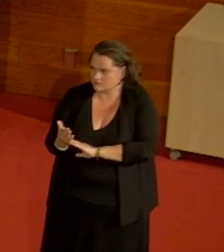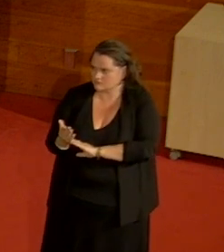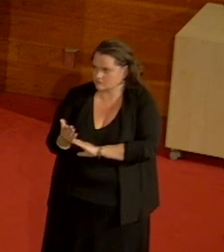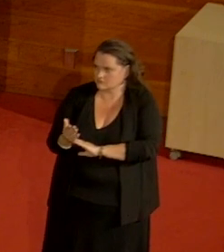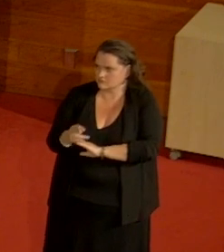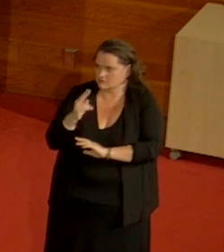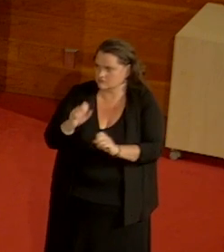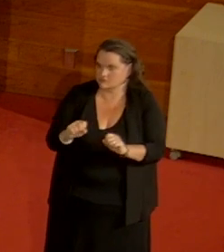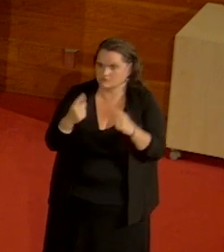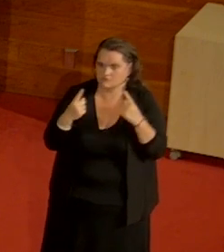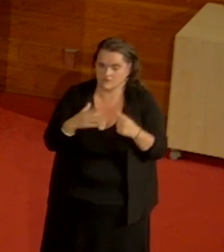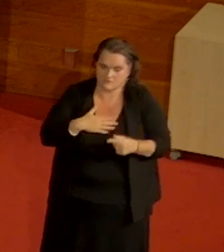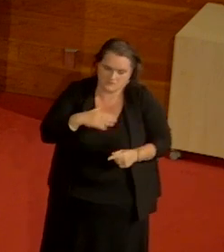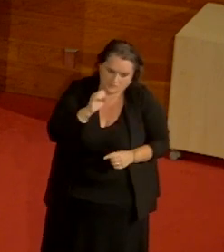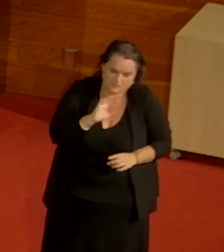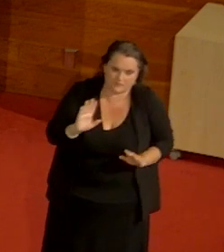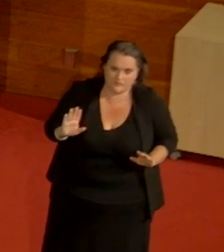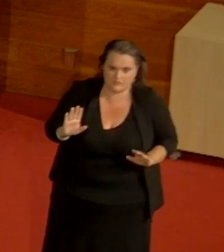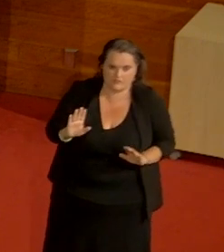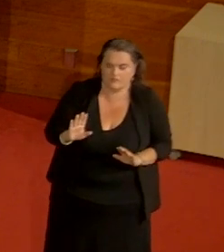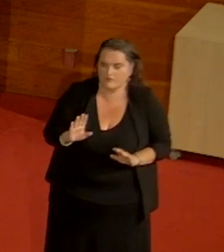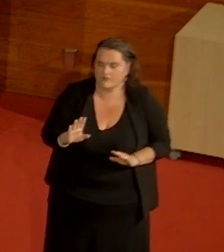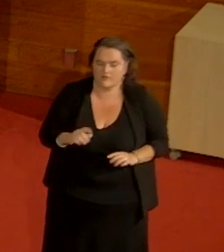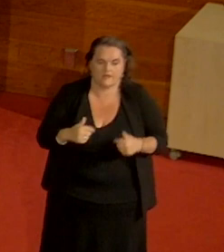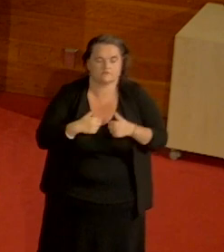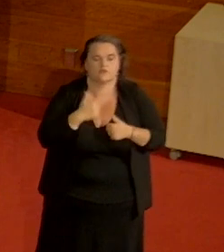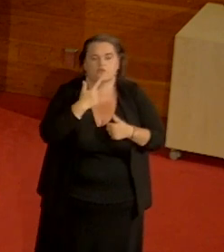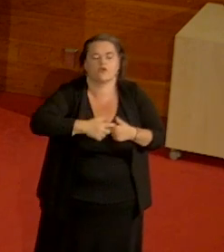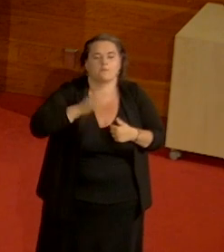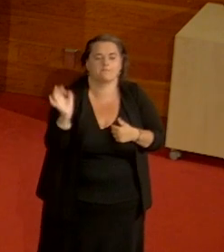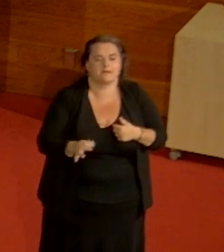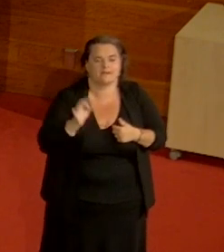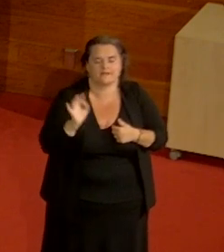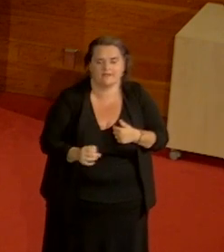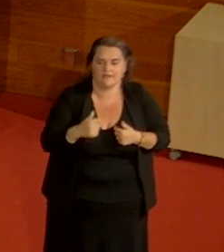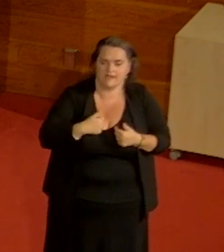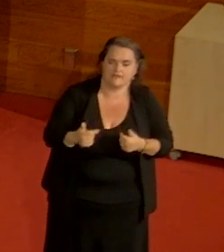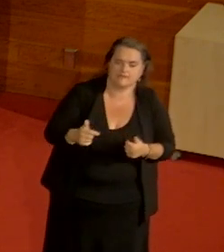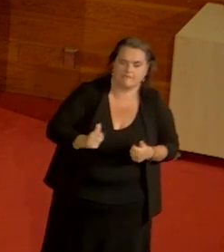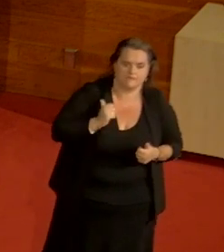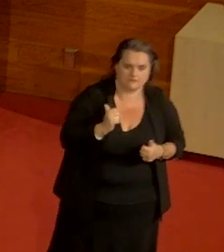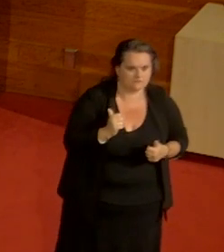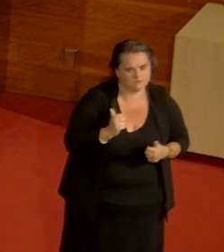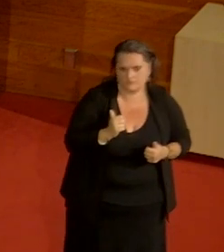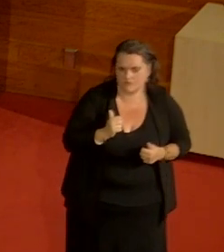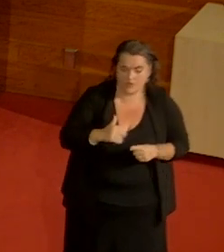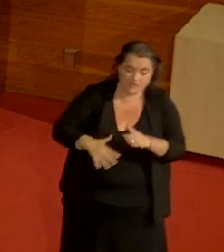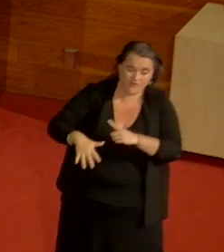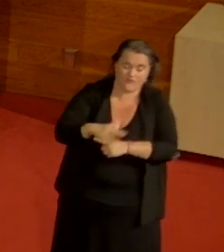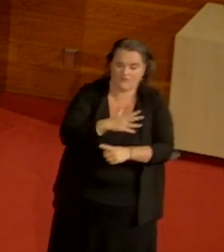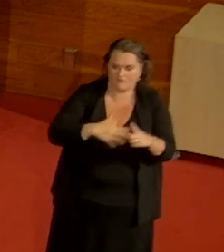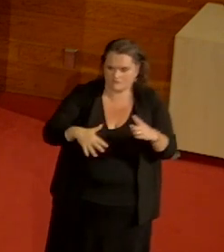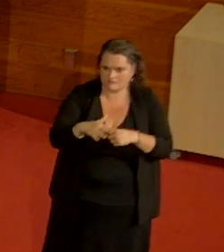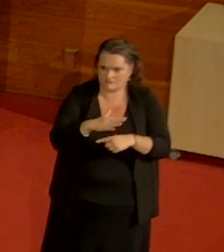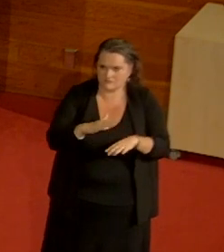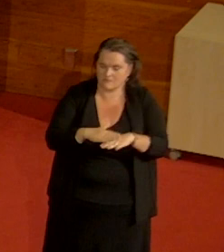interesantes A mi modo de ver no es decir esto que yo digo es verdadero esto que yo digo es falso sino que crean contextos en los